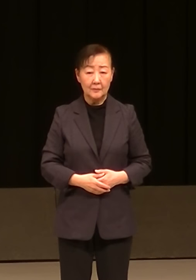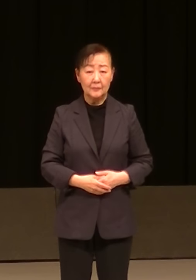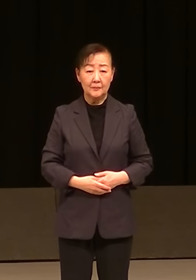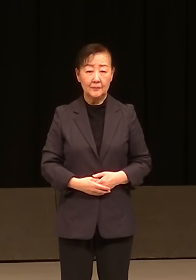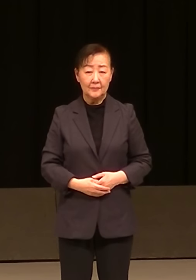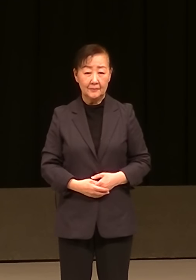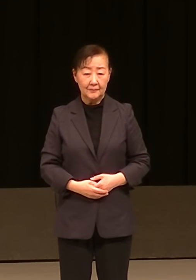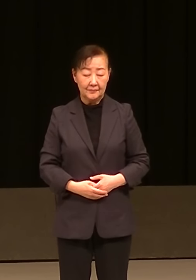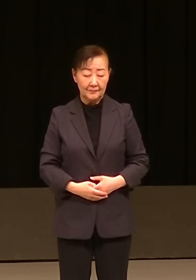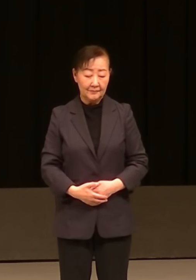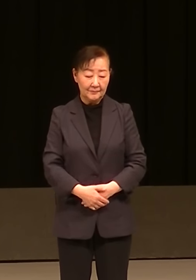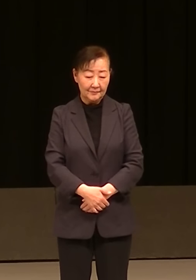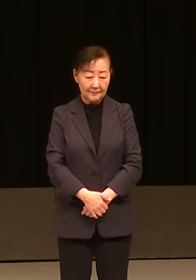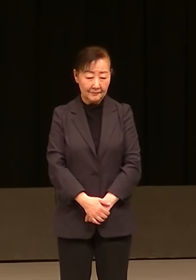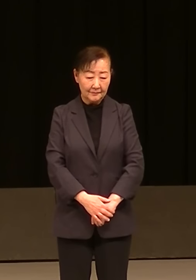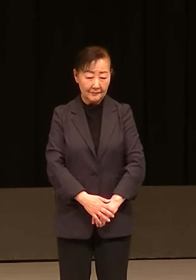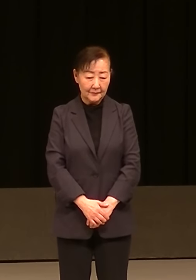がとう